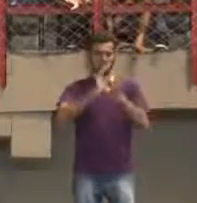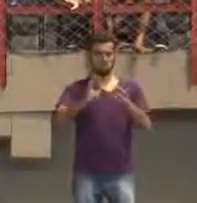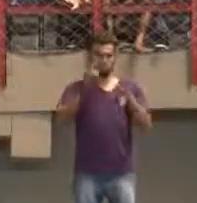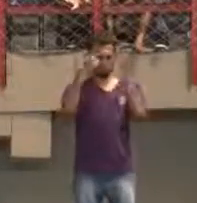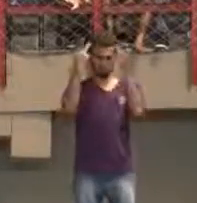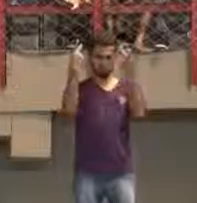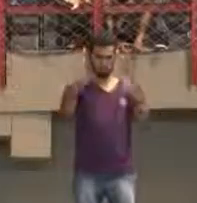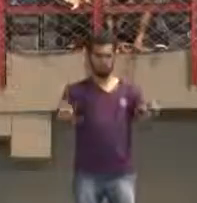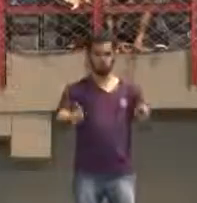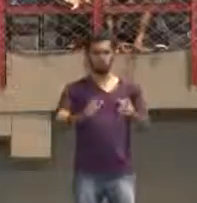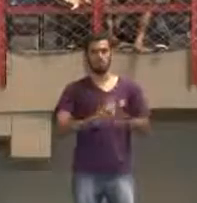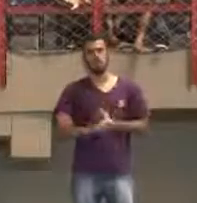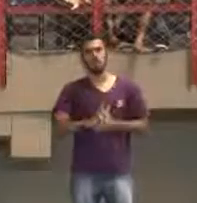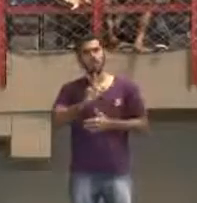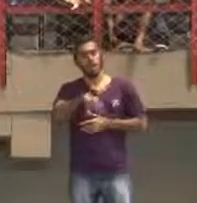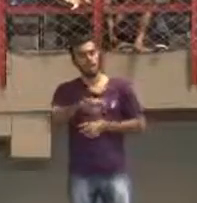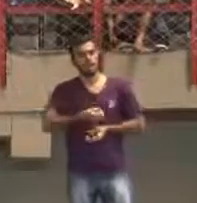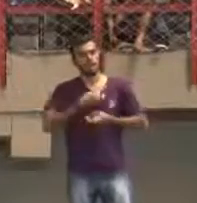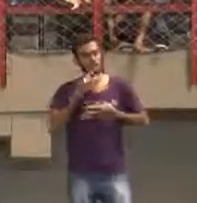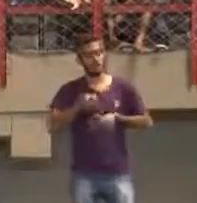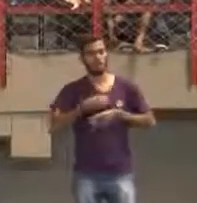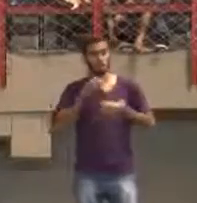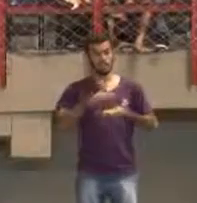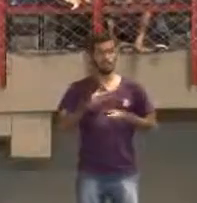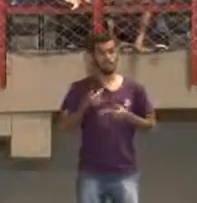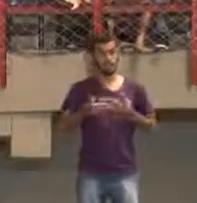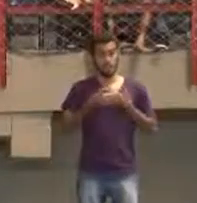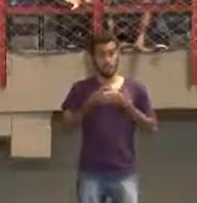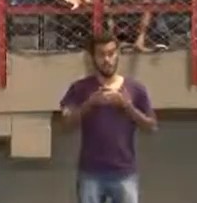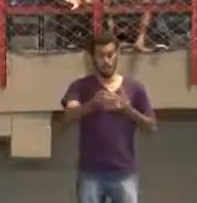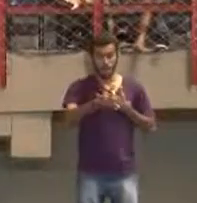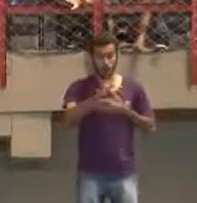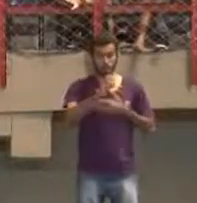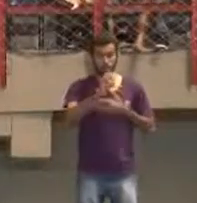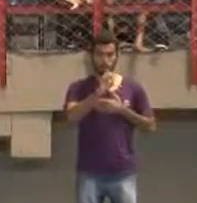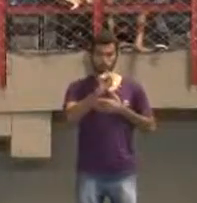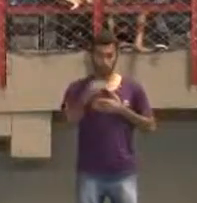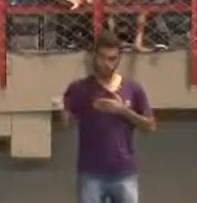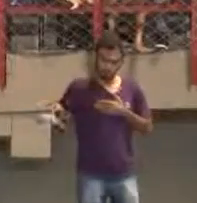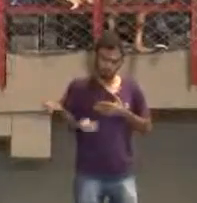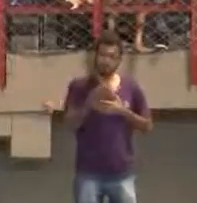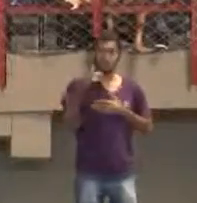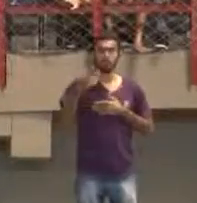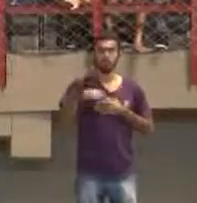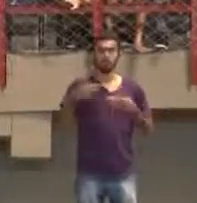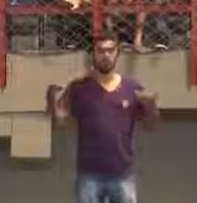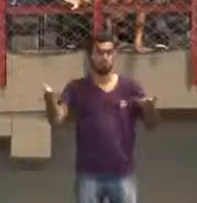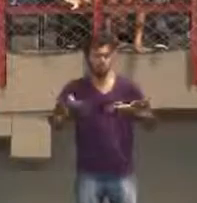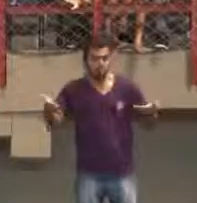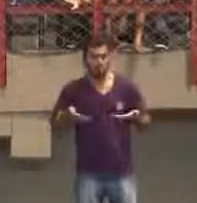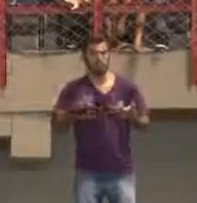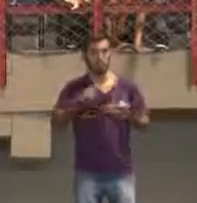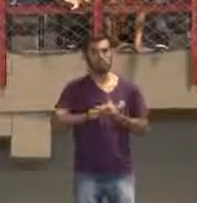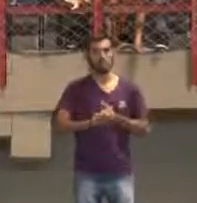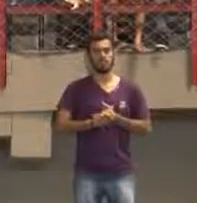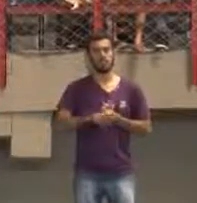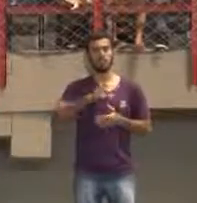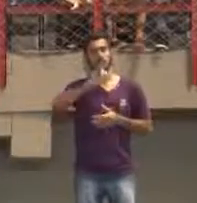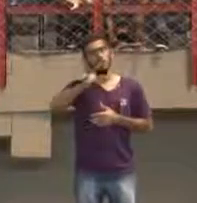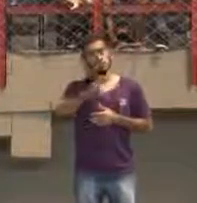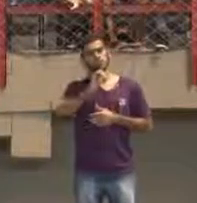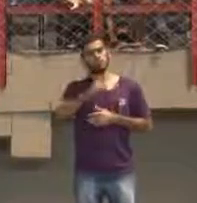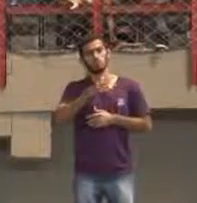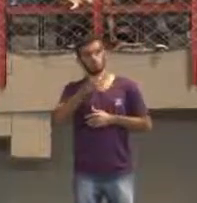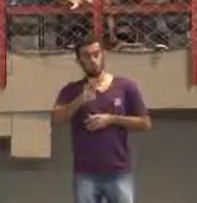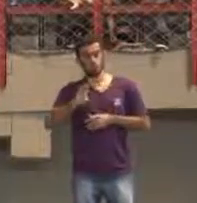poesia pós-modernista e a poesia contemporânea João Cabral de Melo Neto e lendo a gente chama de pós-modernista mesmo